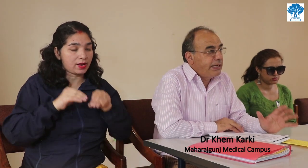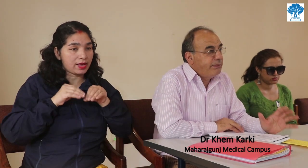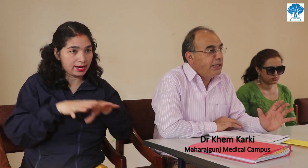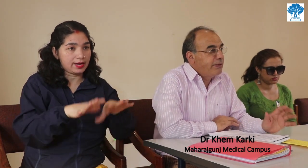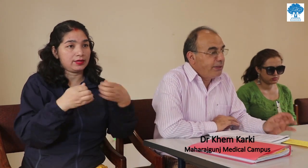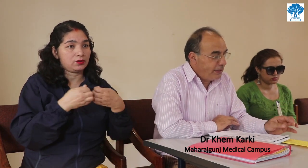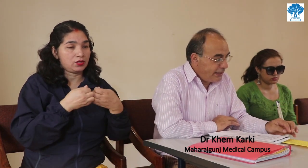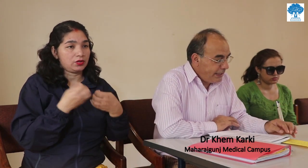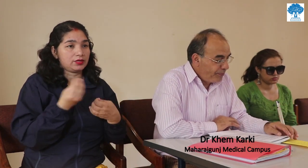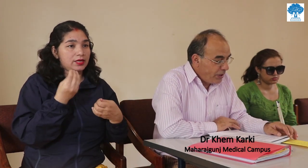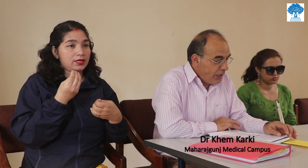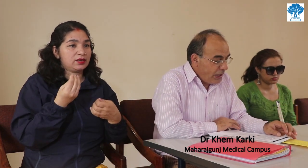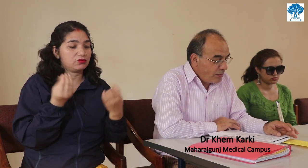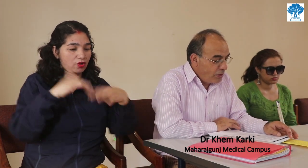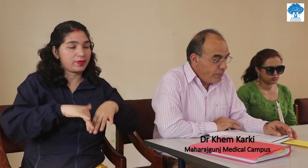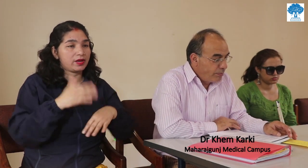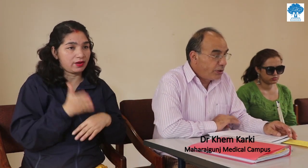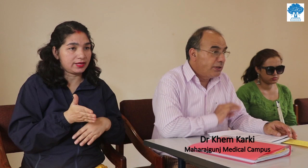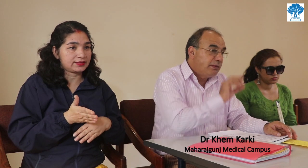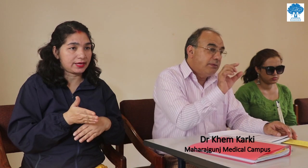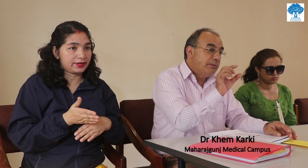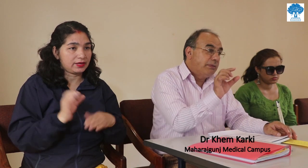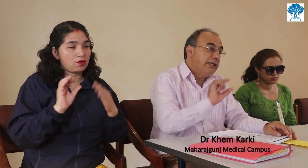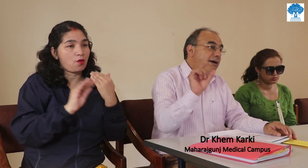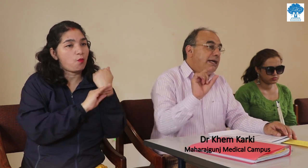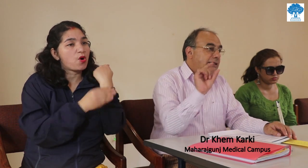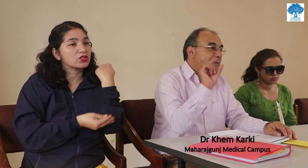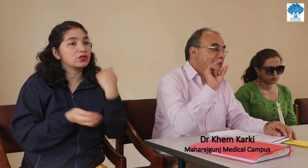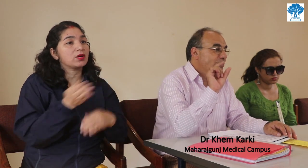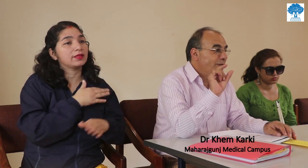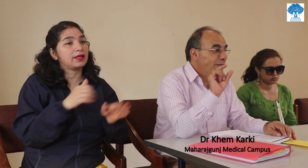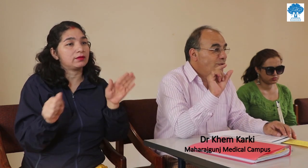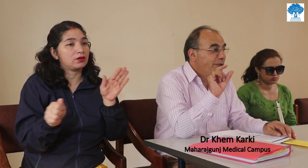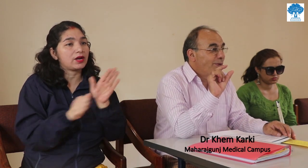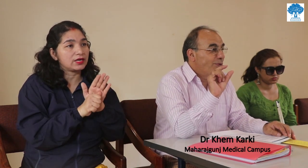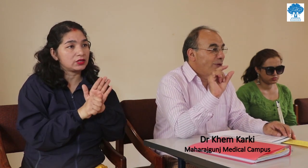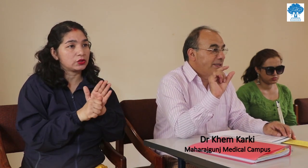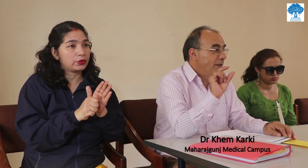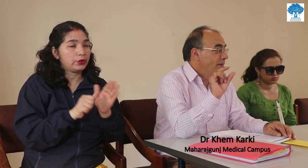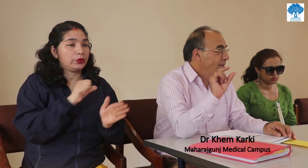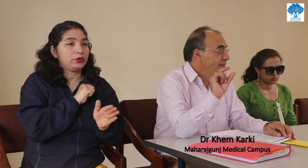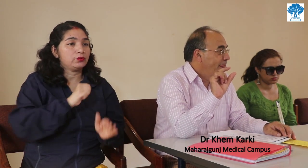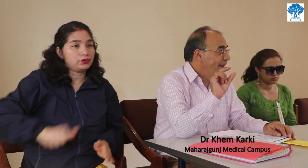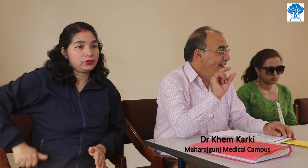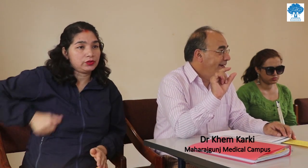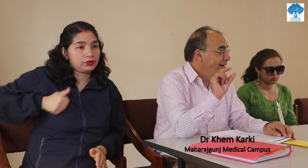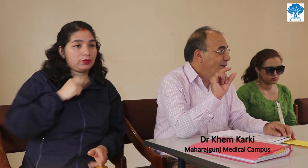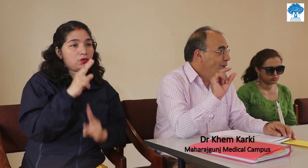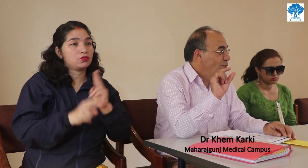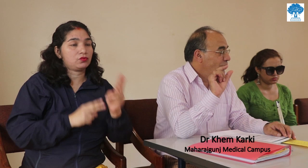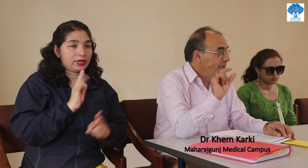सेम टाइम त्यही सम्मेलनले चाहिँ अब प्रजननभन्दा अगाडि त मान्छेको त यौन जीवनको कुरा छ